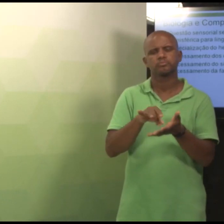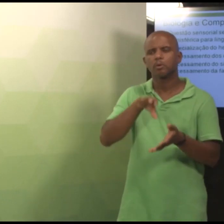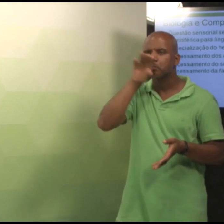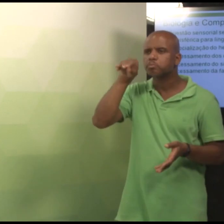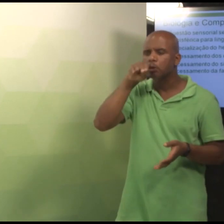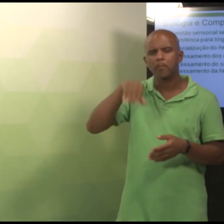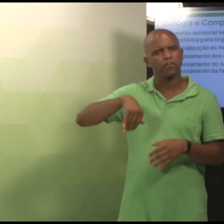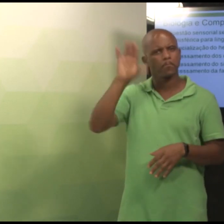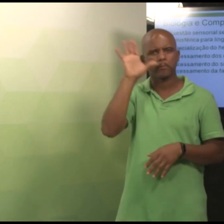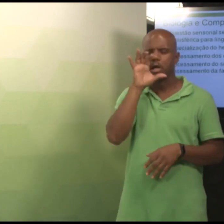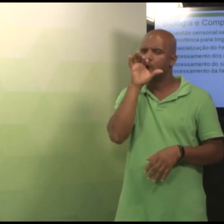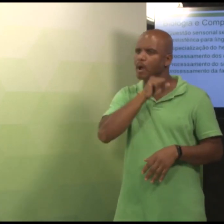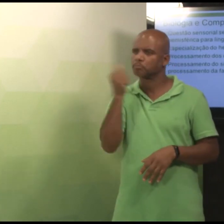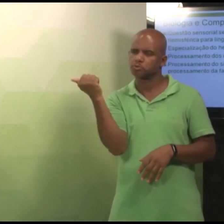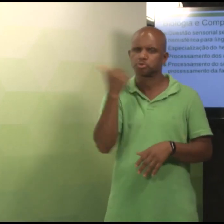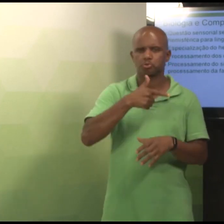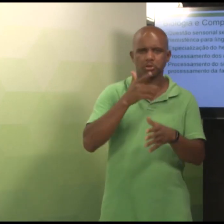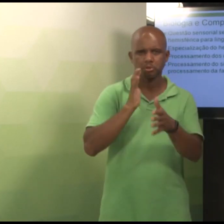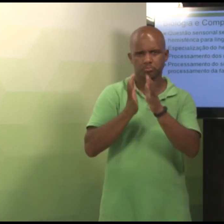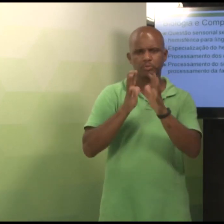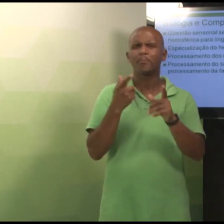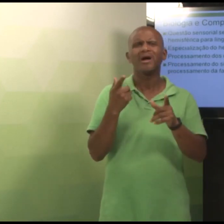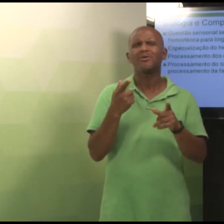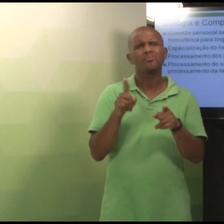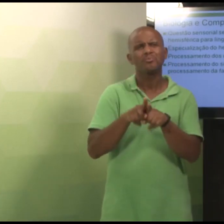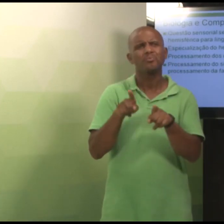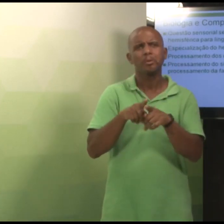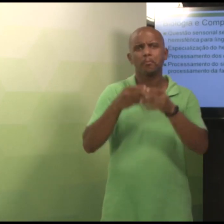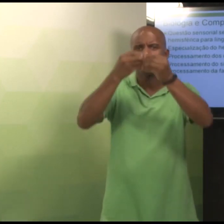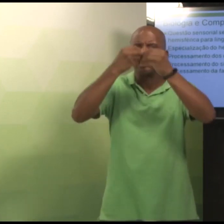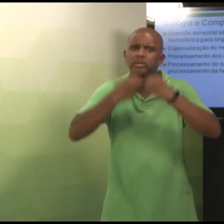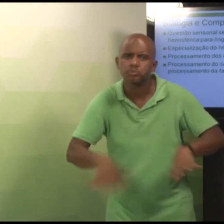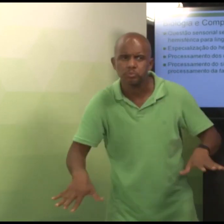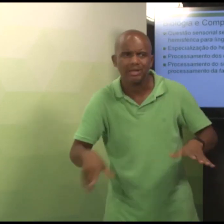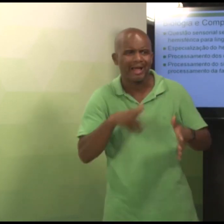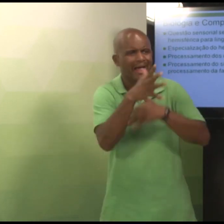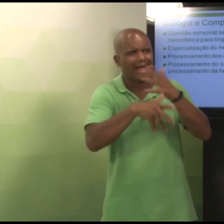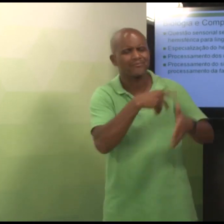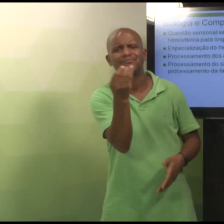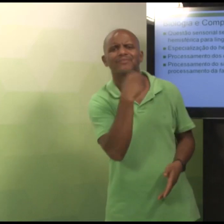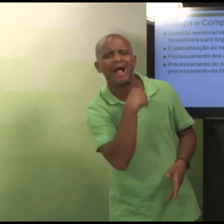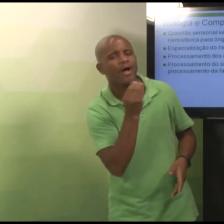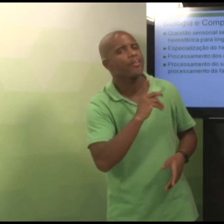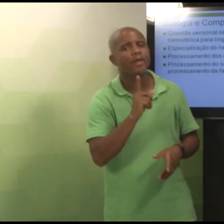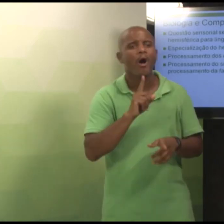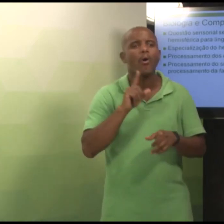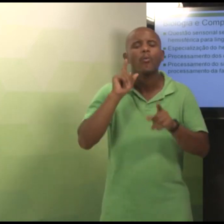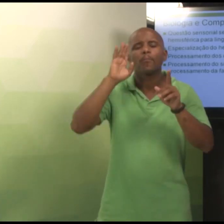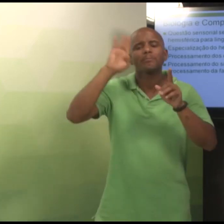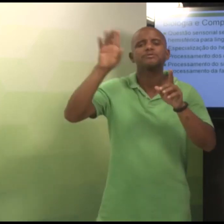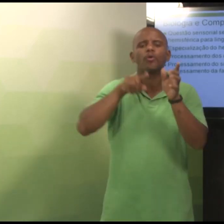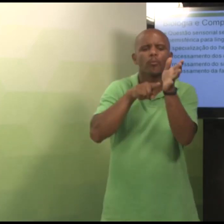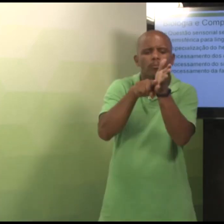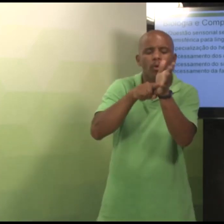algumas pesquisas comprovam. Essa rapidez de percepção de uma língua e outra. Não é que a língua de sinais seja mais